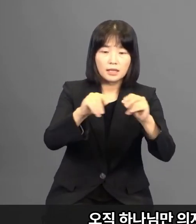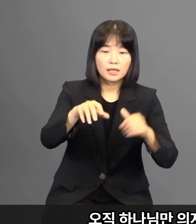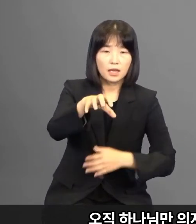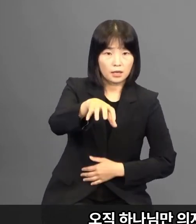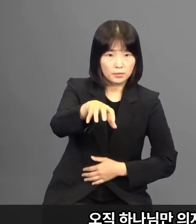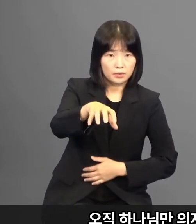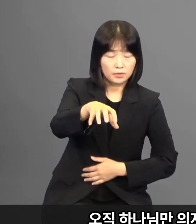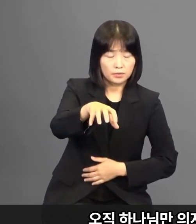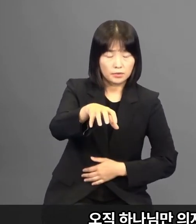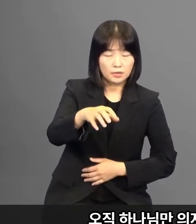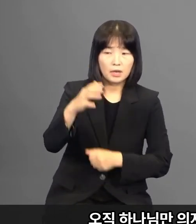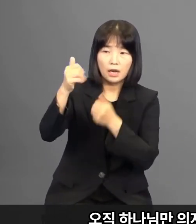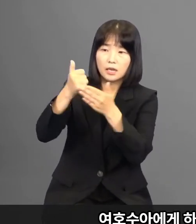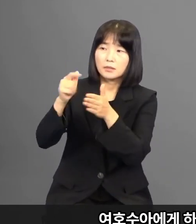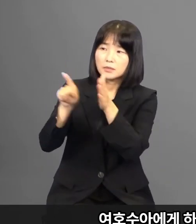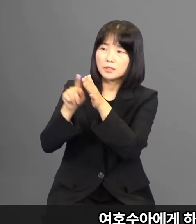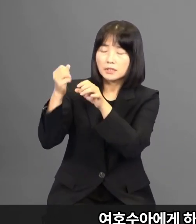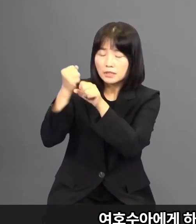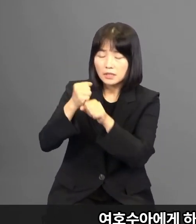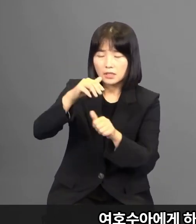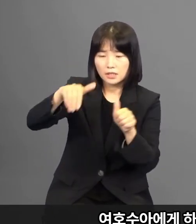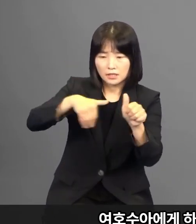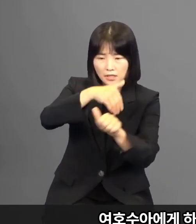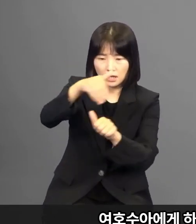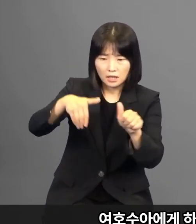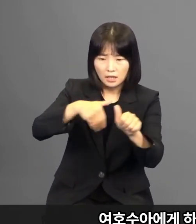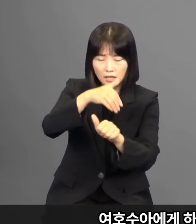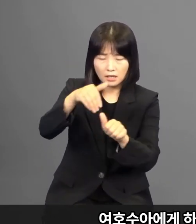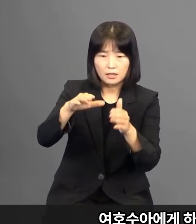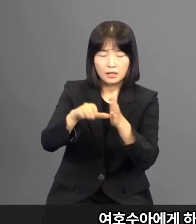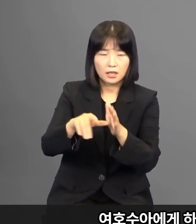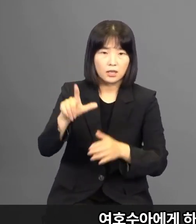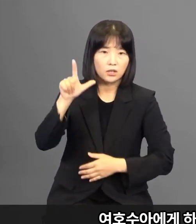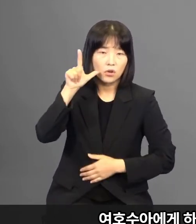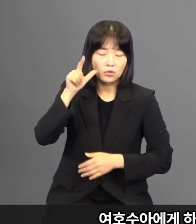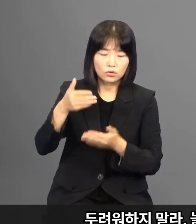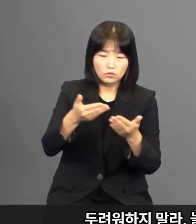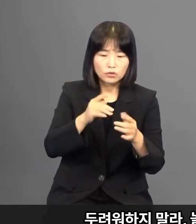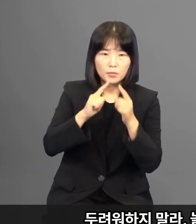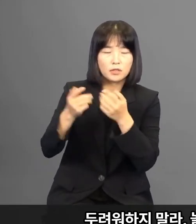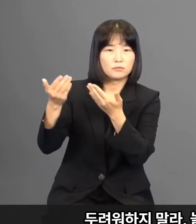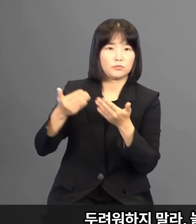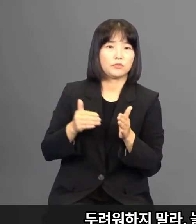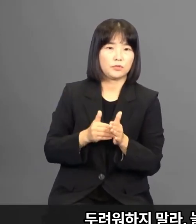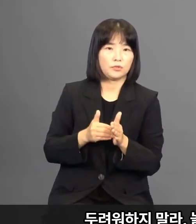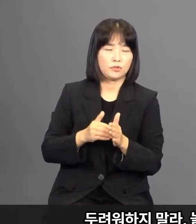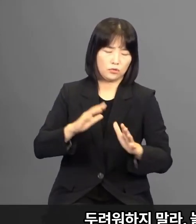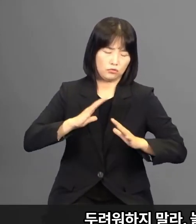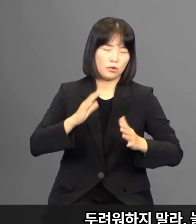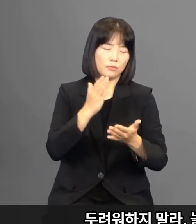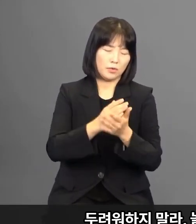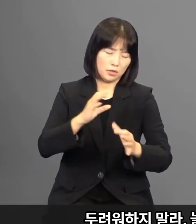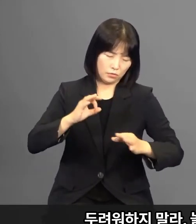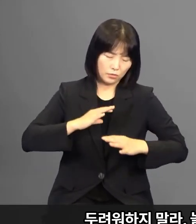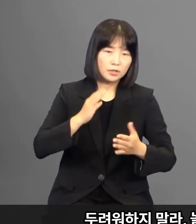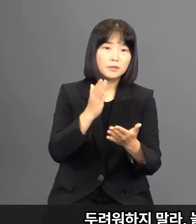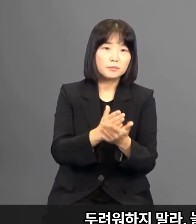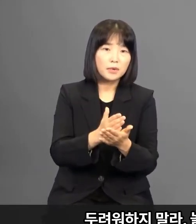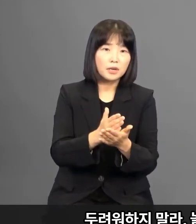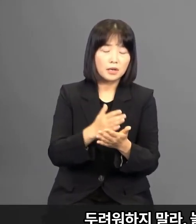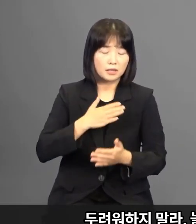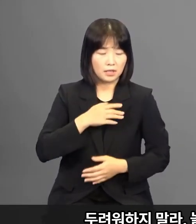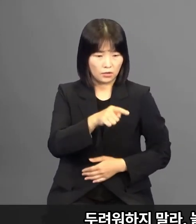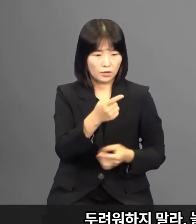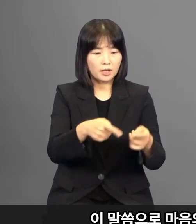수밖에 없는 상황에 직면한 여호수아에게 하신 말씀을 붙들게 하셨습니다. 두려워하지 말라, 놀라지 말라, 내가